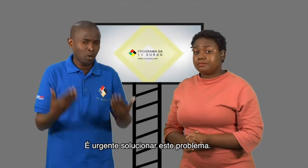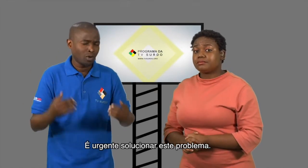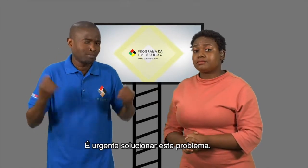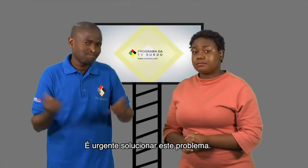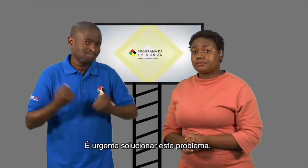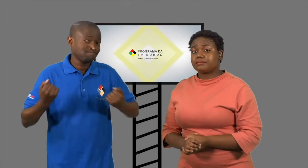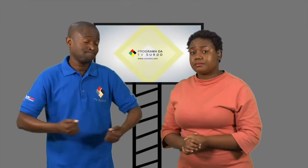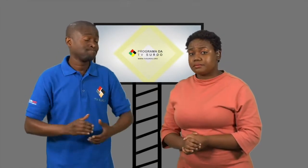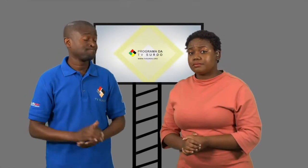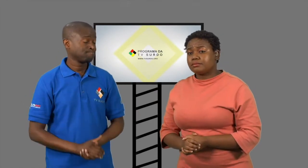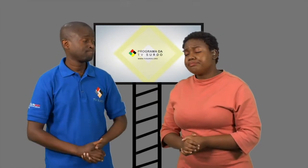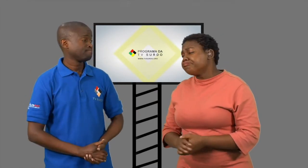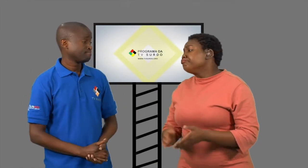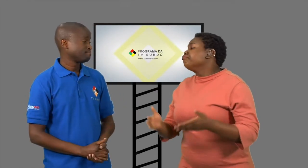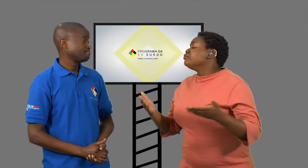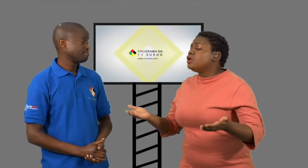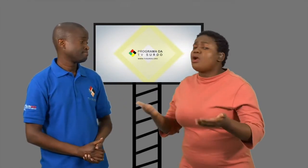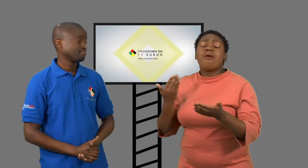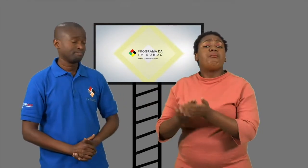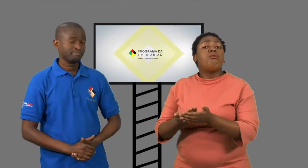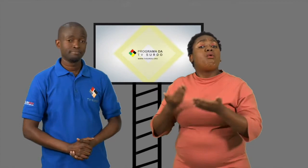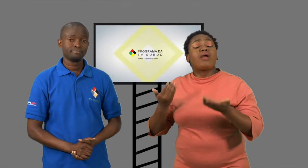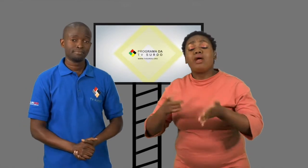este problema.